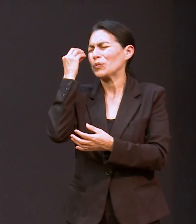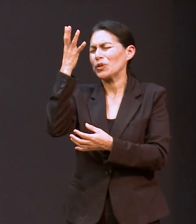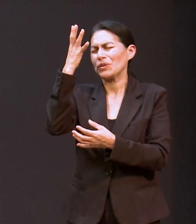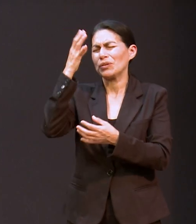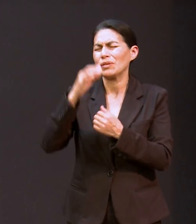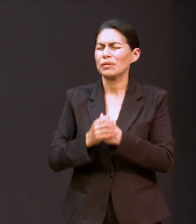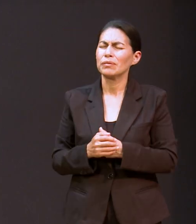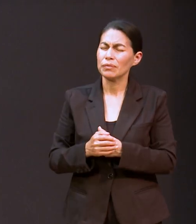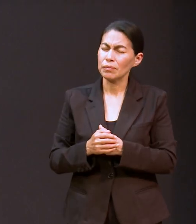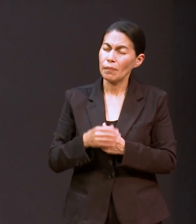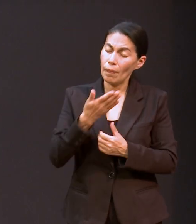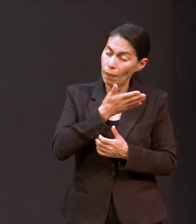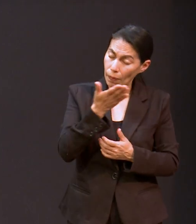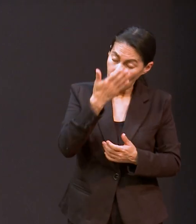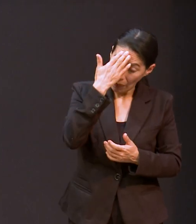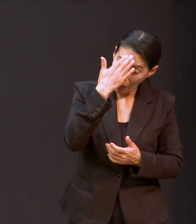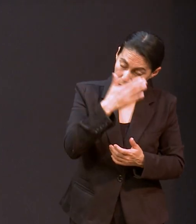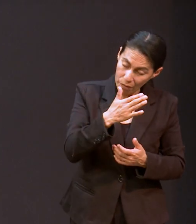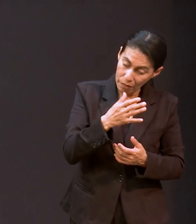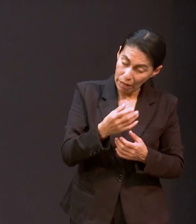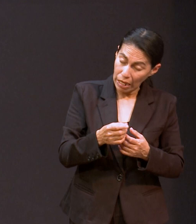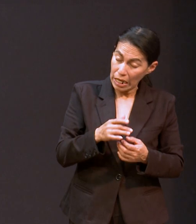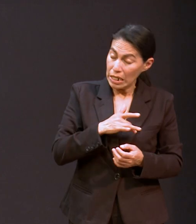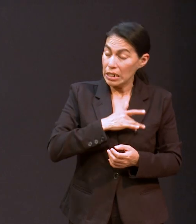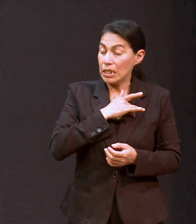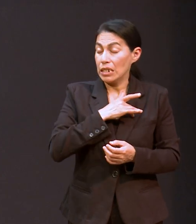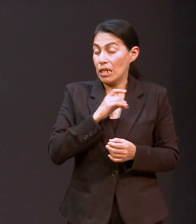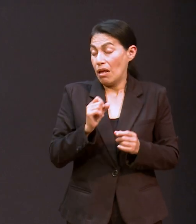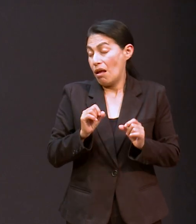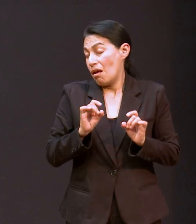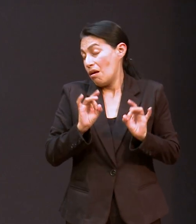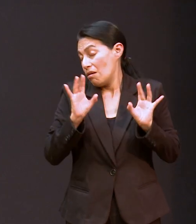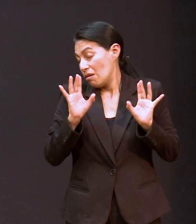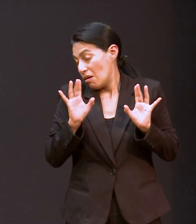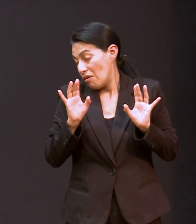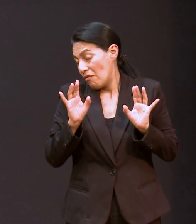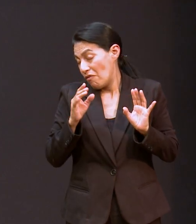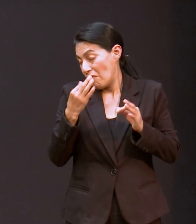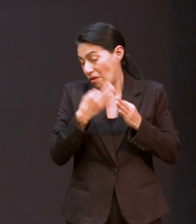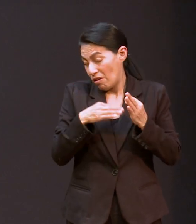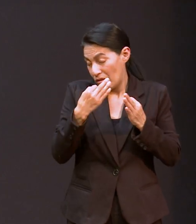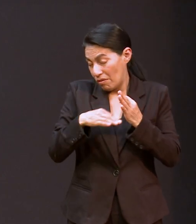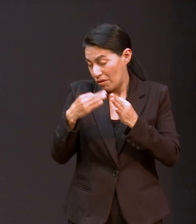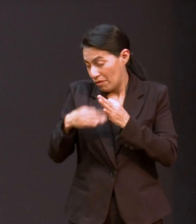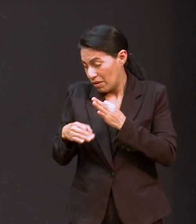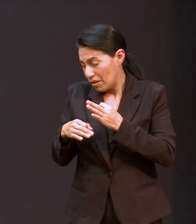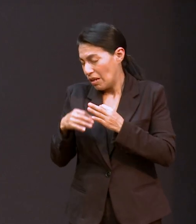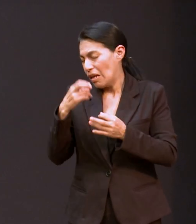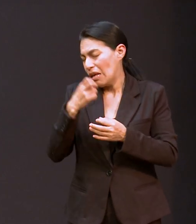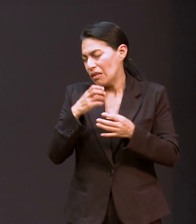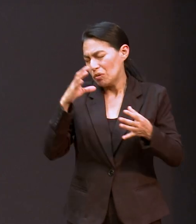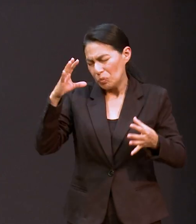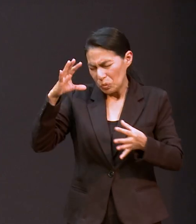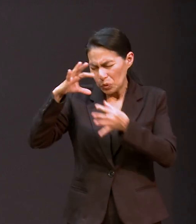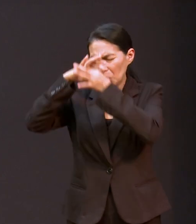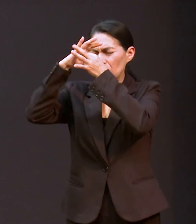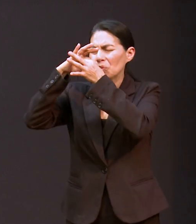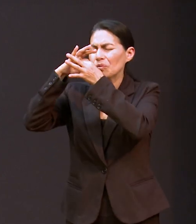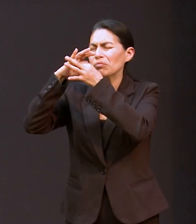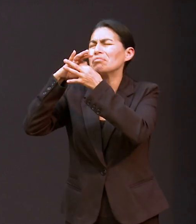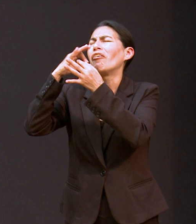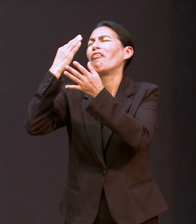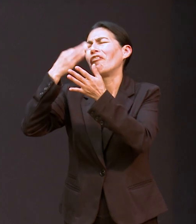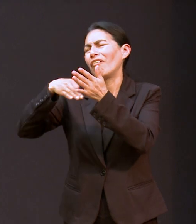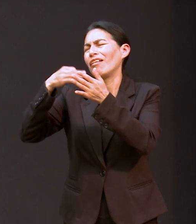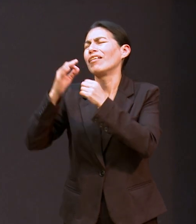que ellos puedan darse cuenta que si hay algo que les falta si ellos se siente que hay algo que falta es la lo que le falta